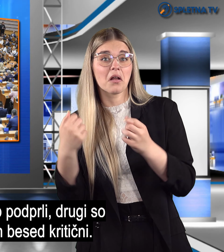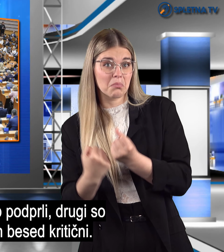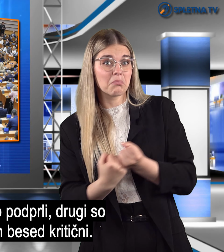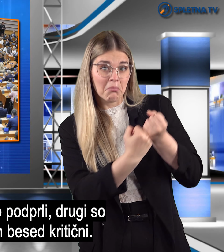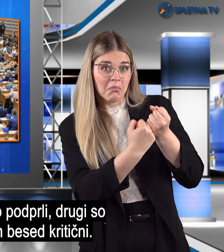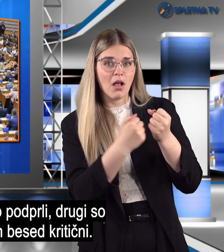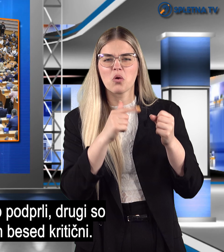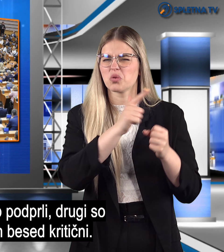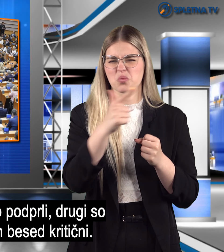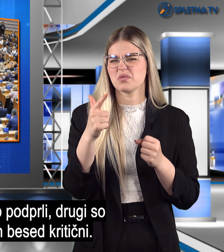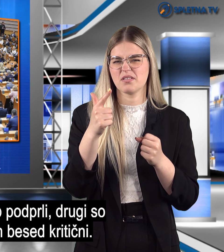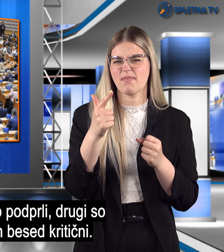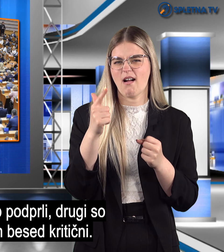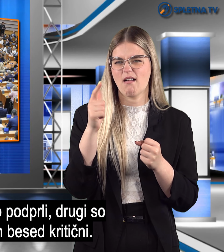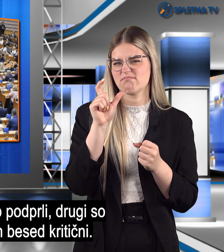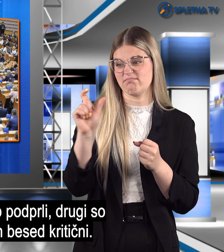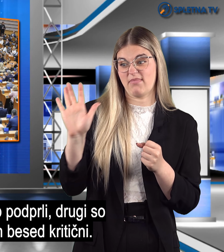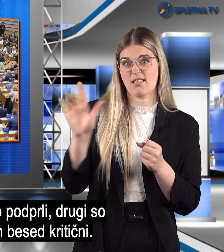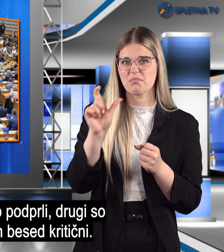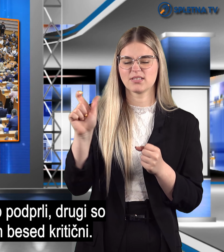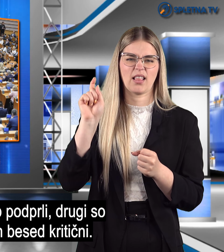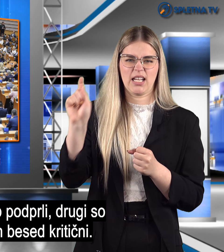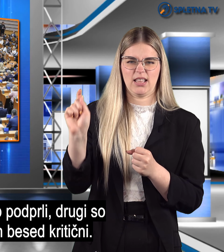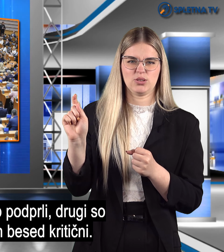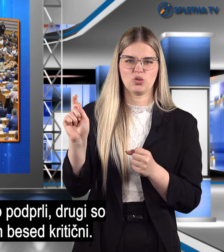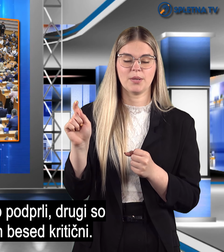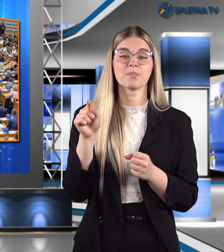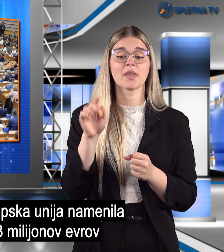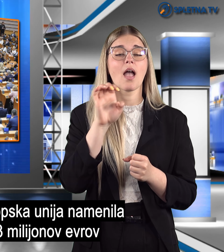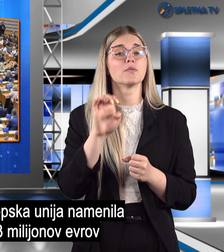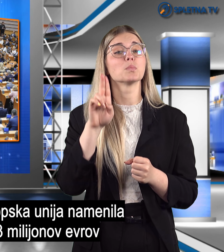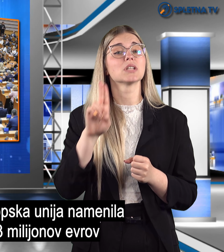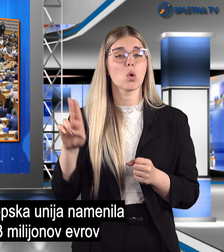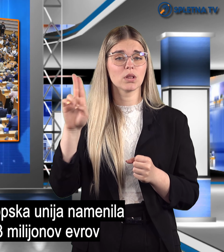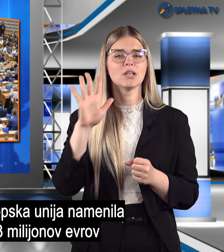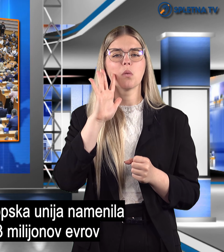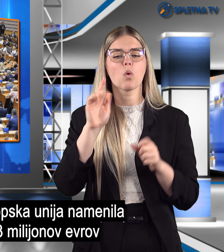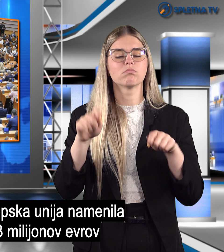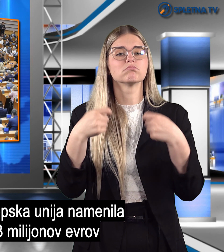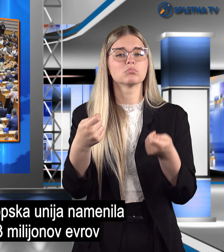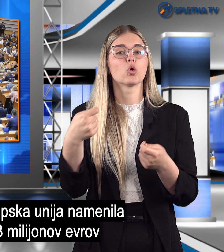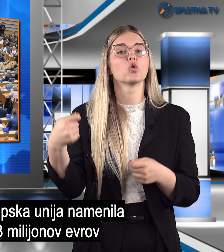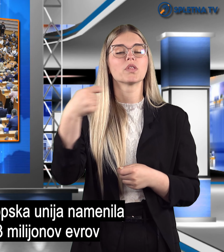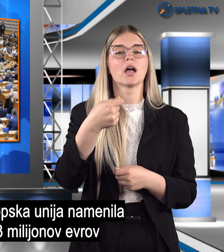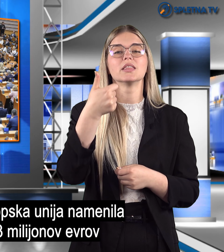jo podprli, drugi so bili do njenih besed kritični. Sicer pa bo Evropska unija namenila